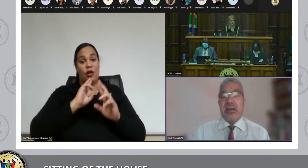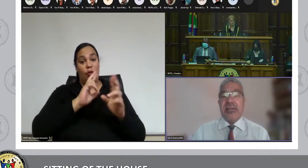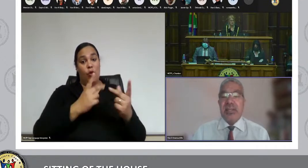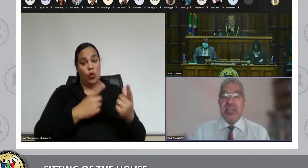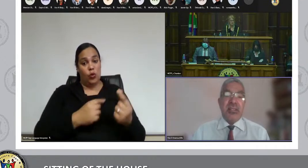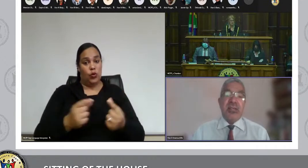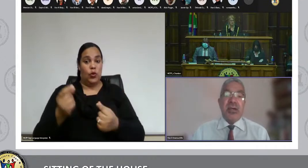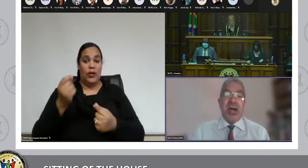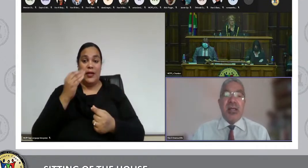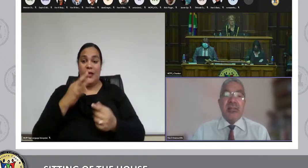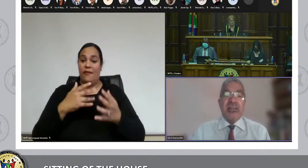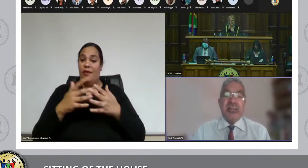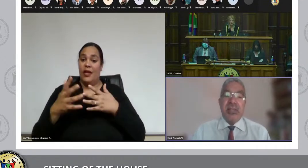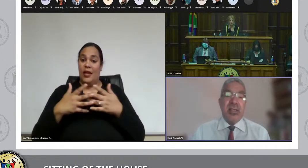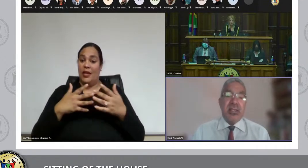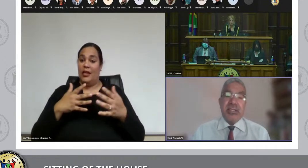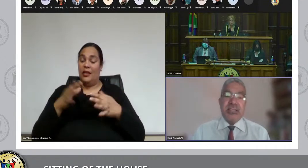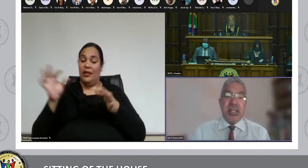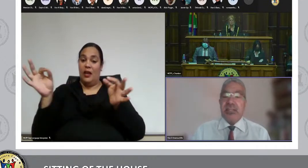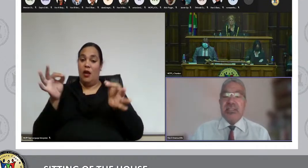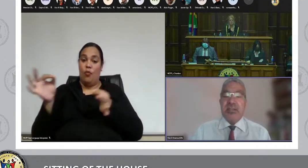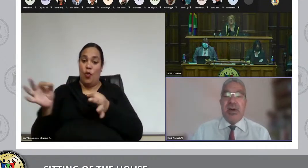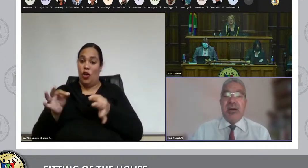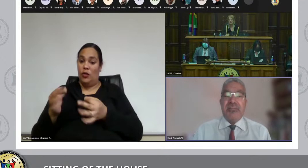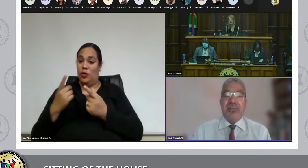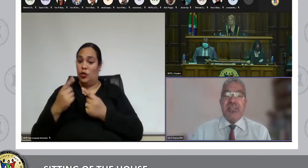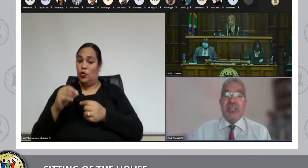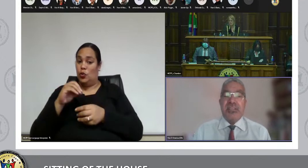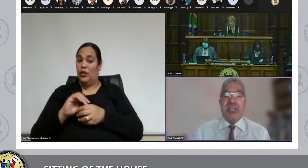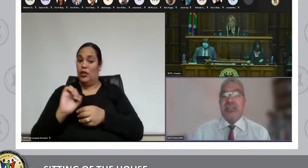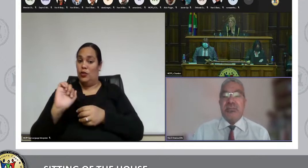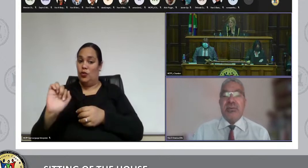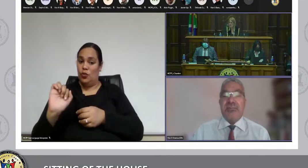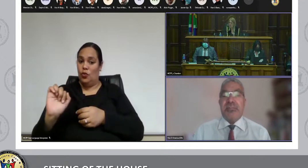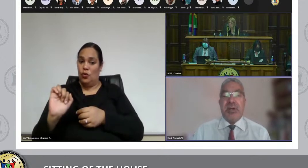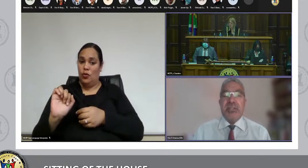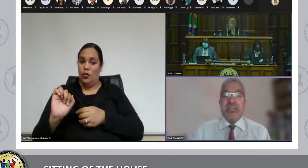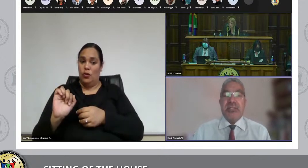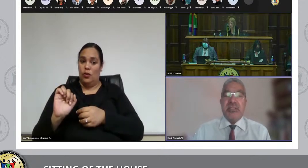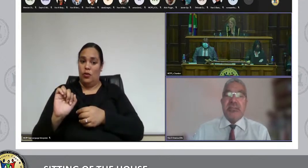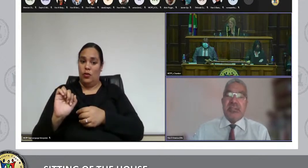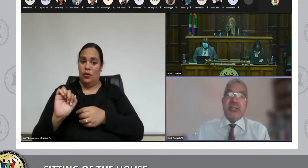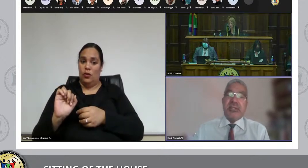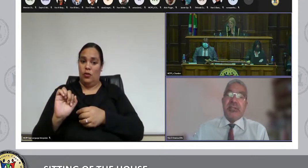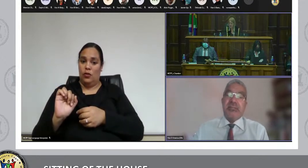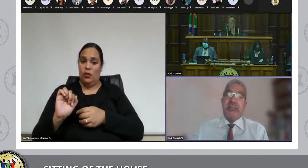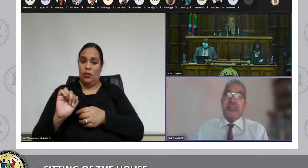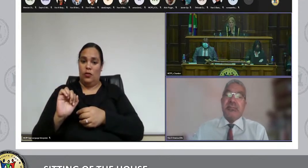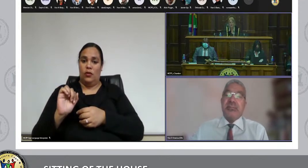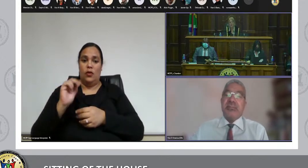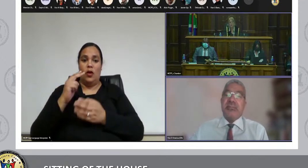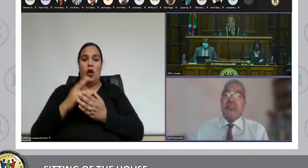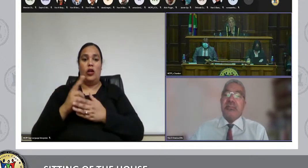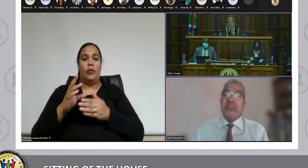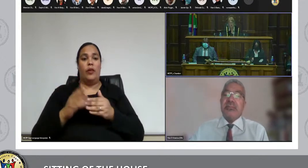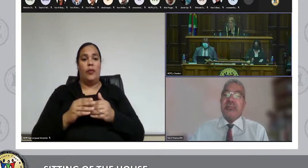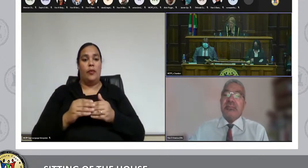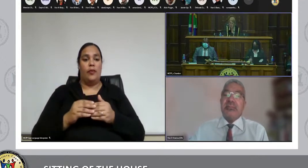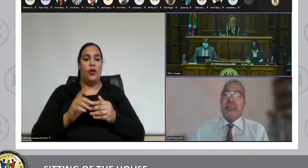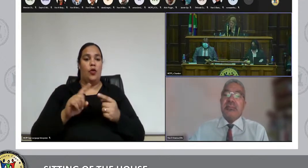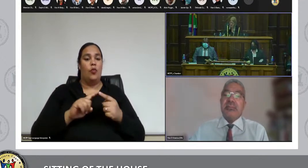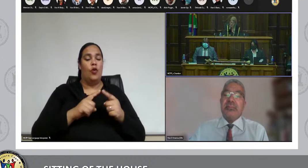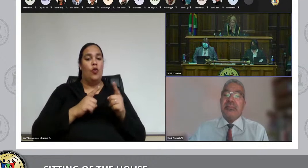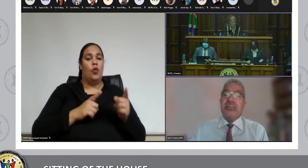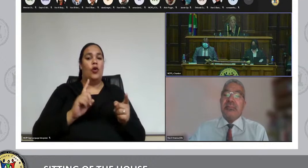as daar enige aanstellings gemaak word in so verband? Honourable member, what's your point of